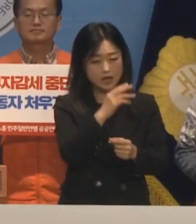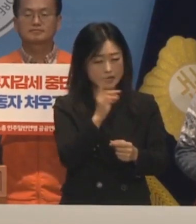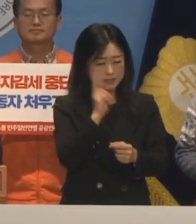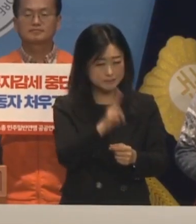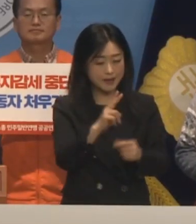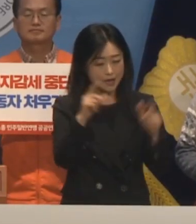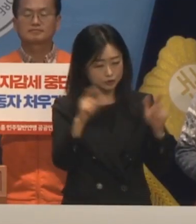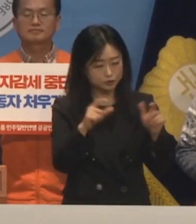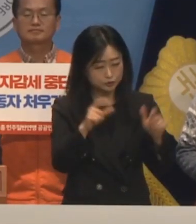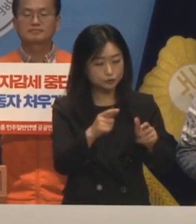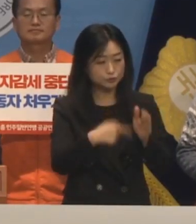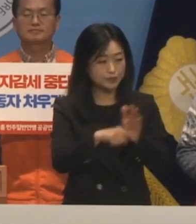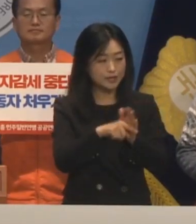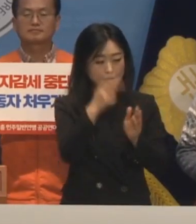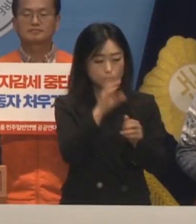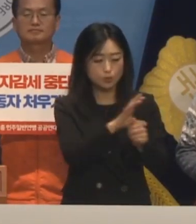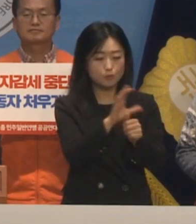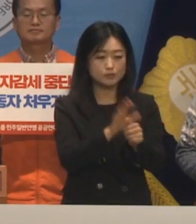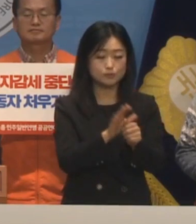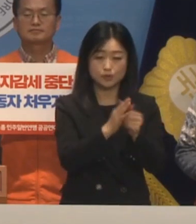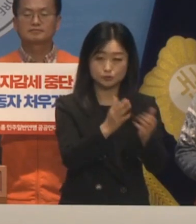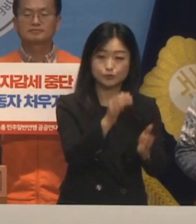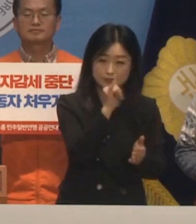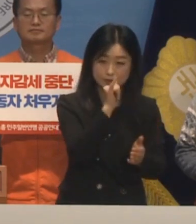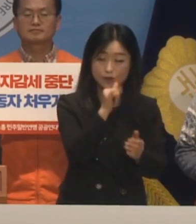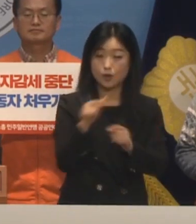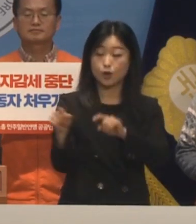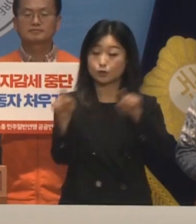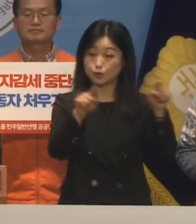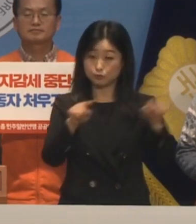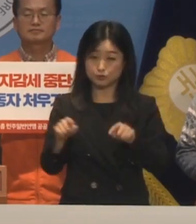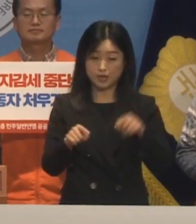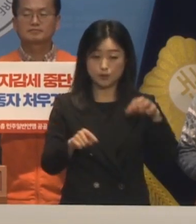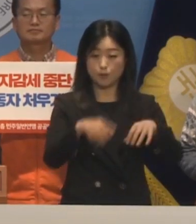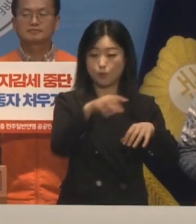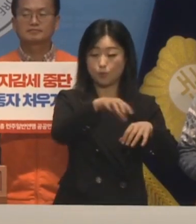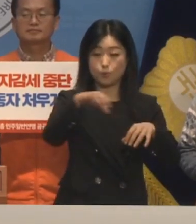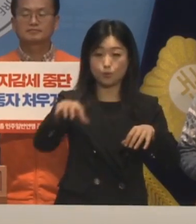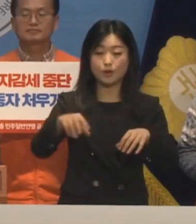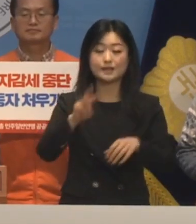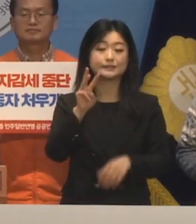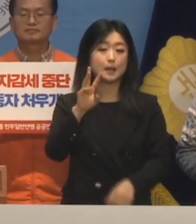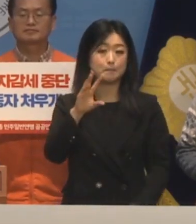적절한 돌봄을 제공하는 서비스입니다. 전국의 수행기관에서